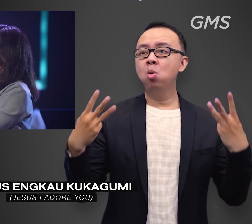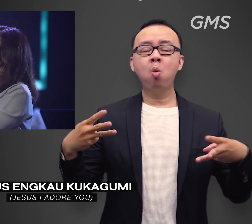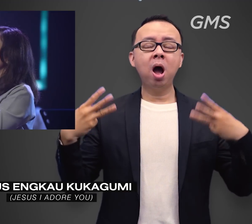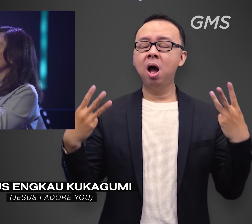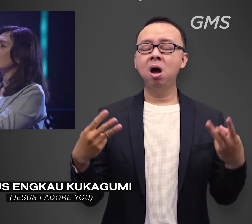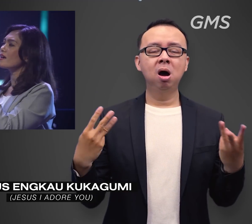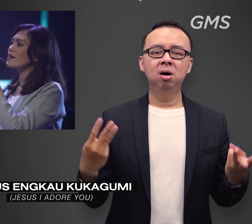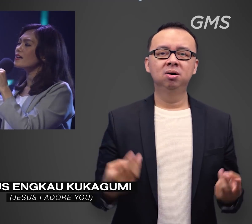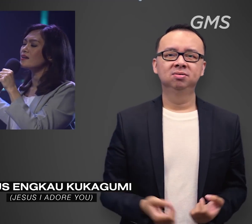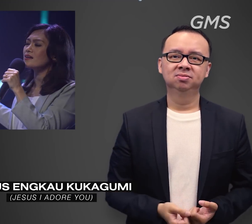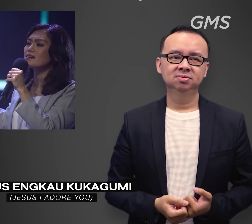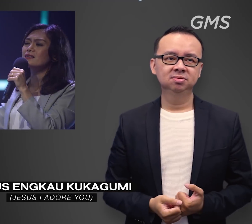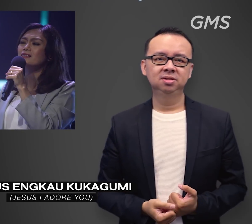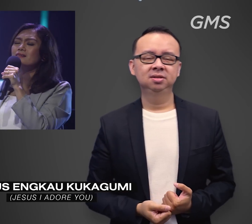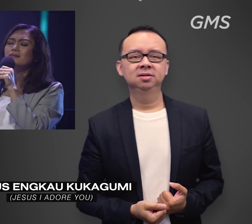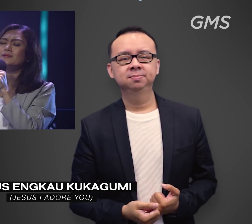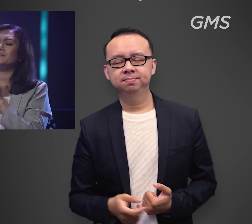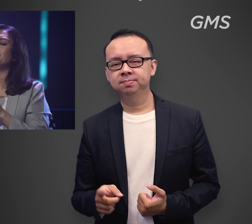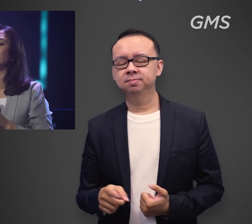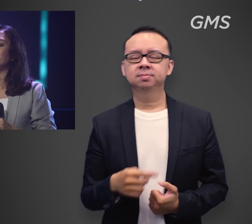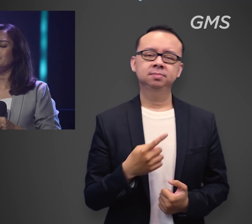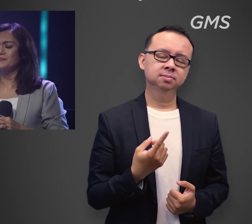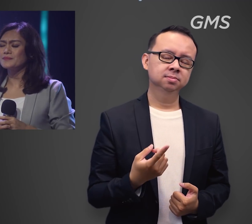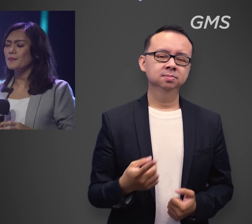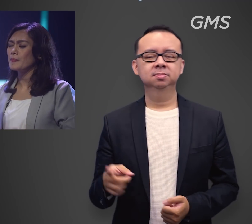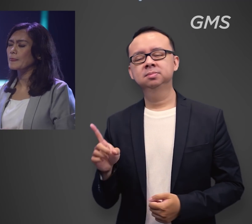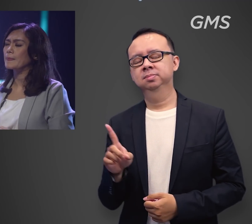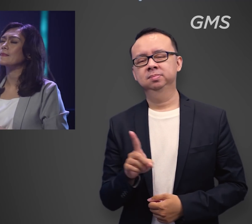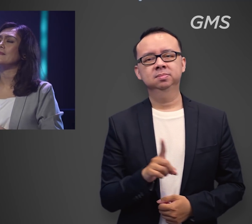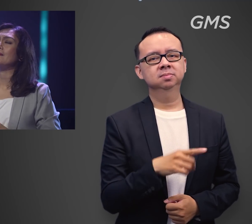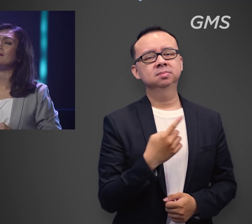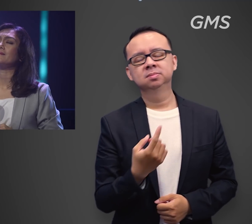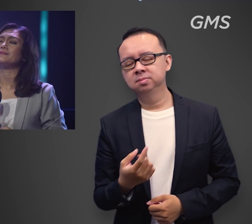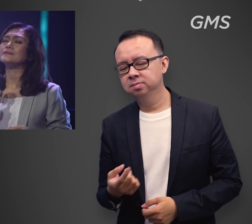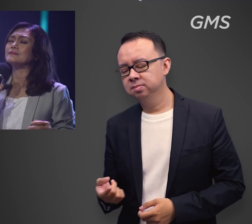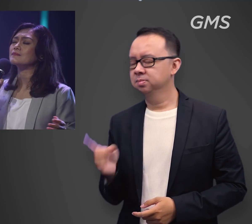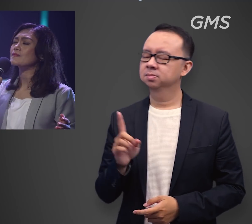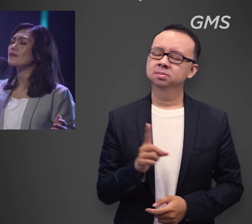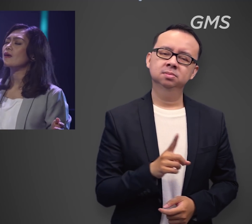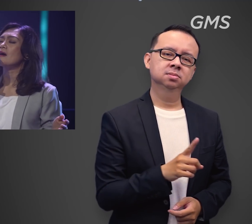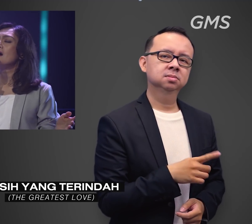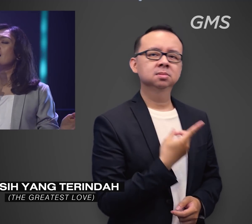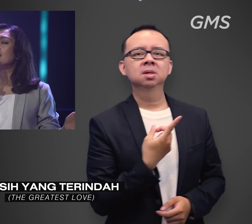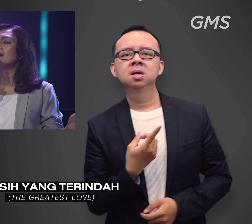kagumi. Sekali lagi, mari katakan dari hatimu, haleluya.